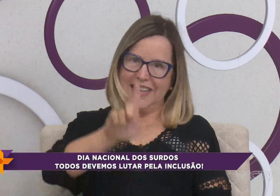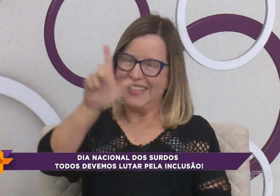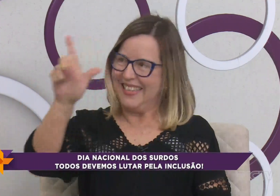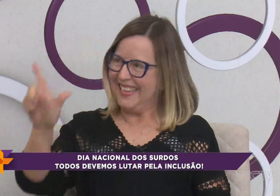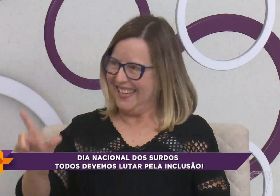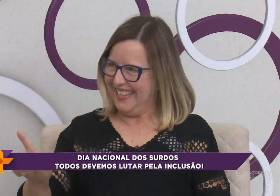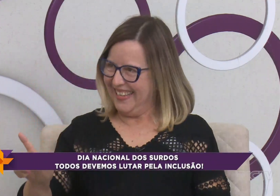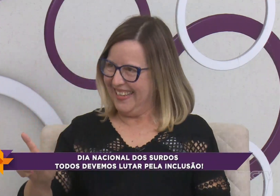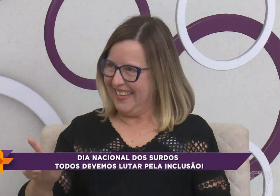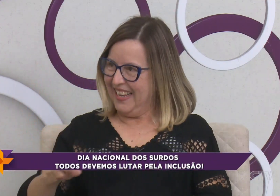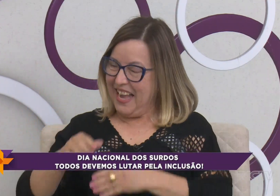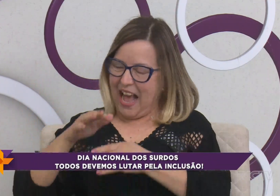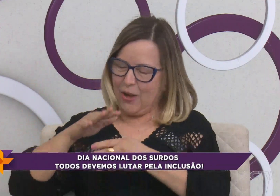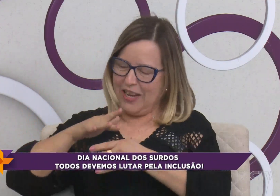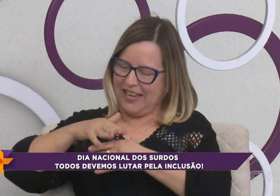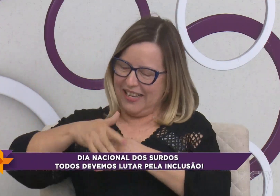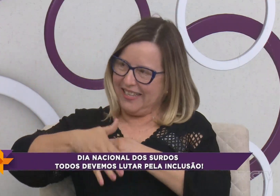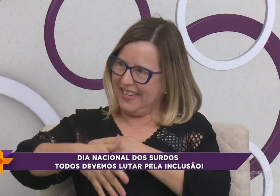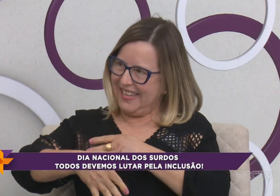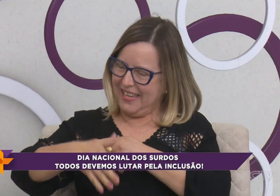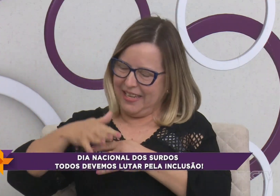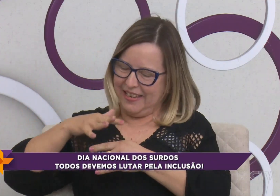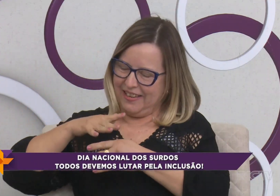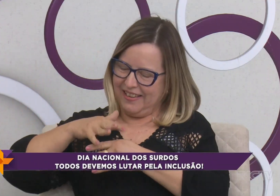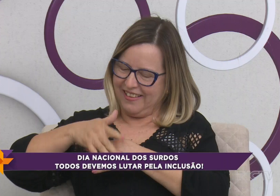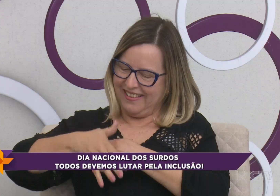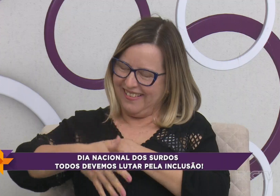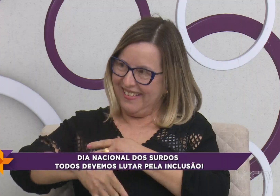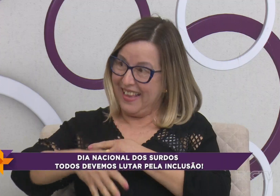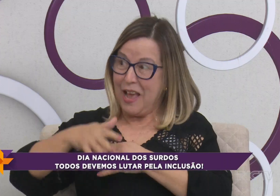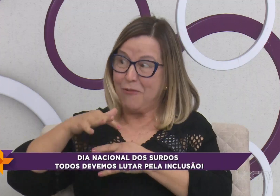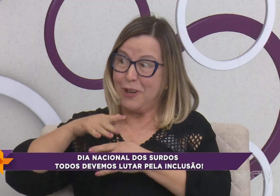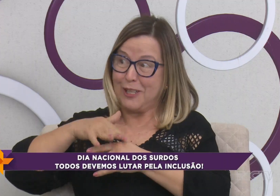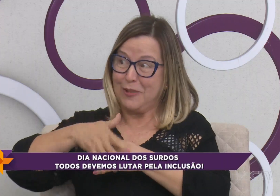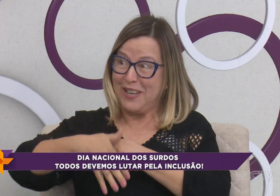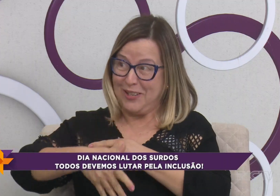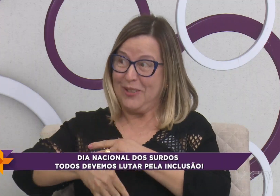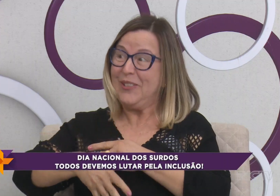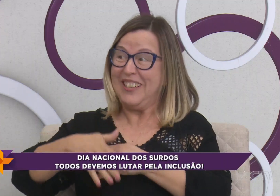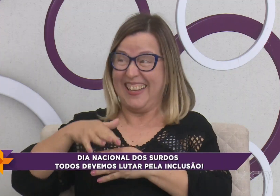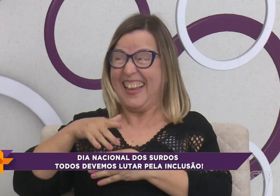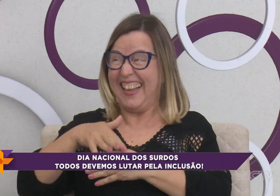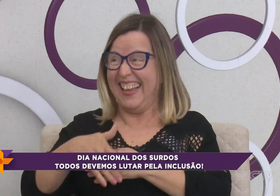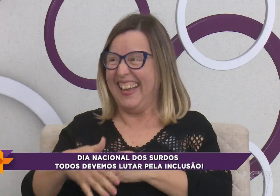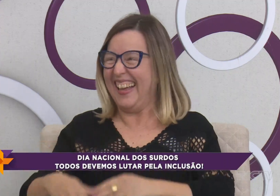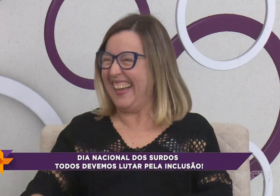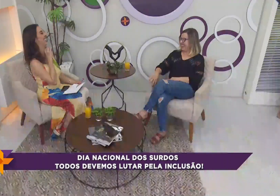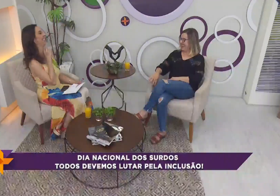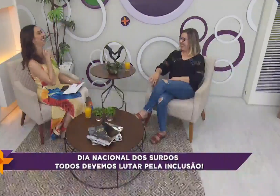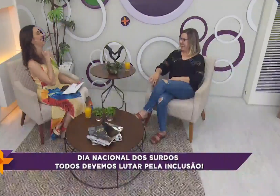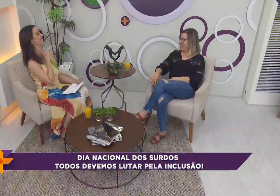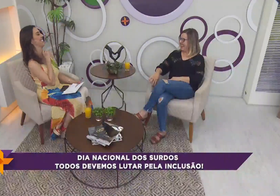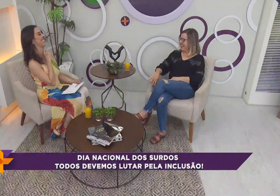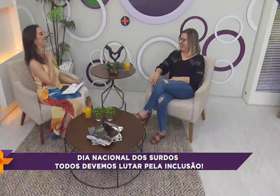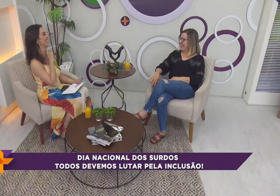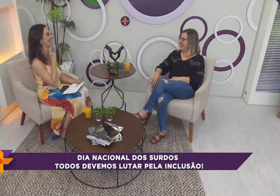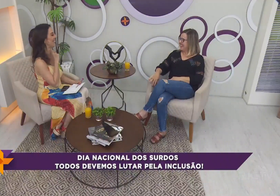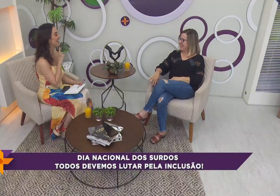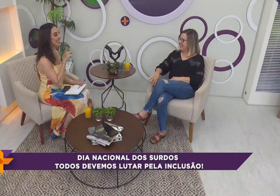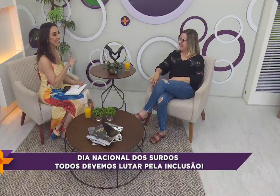é esse aqui. Agora, esse aqui é Foz do Iguaçu. Que bonitinho! Então,